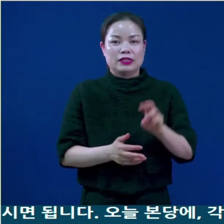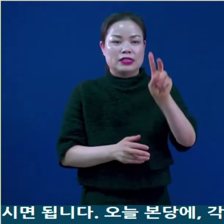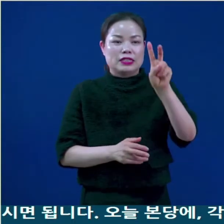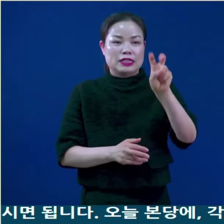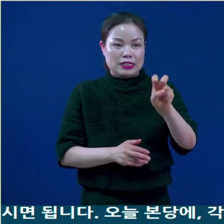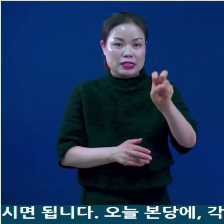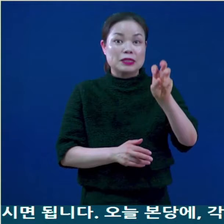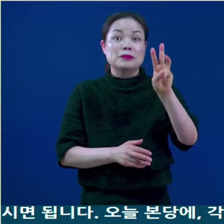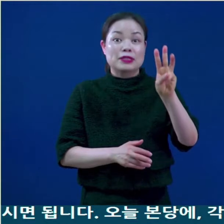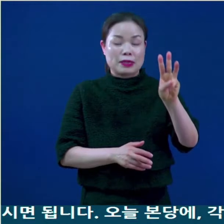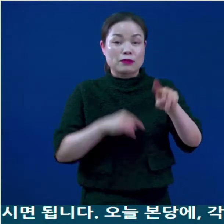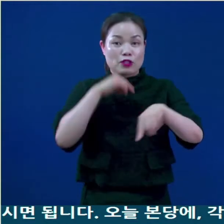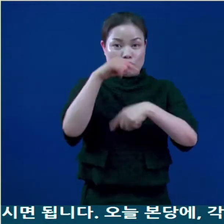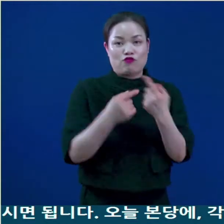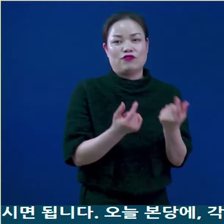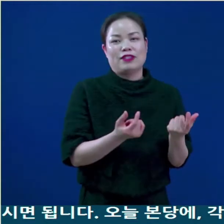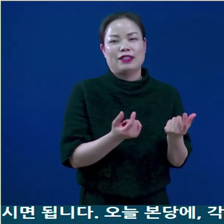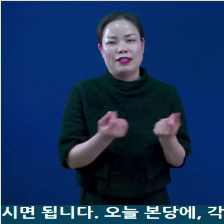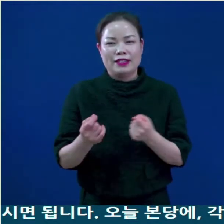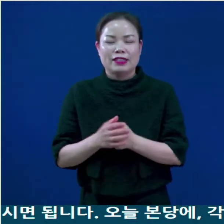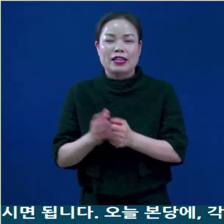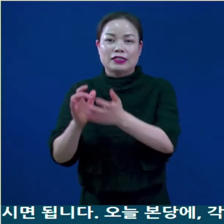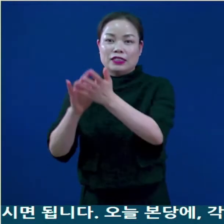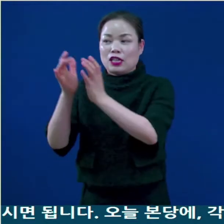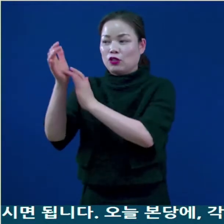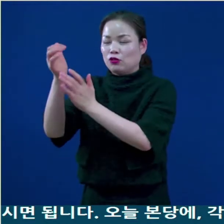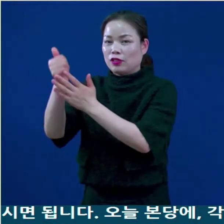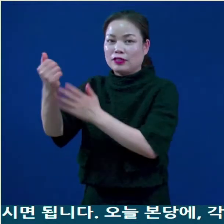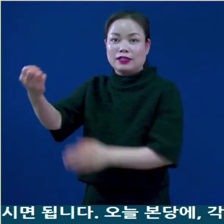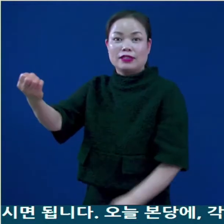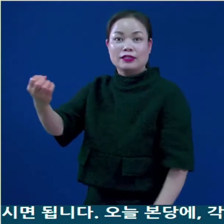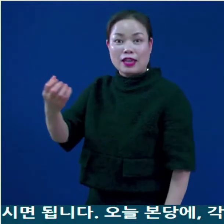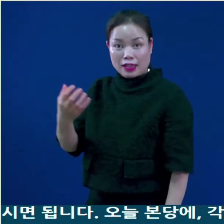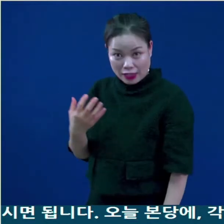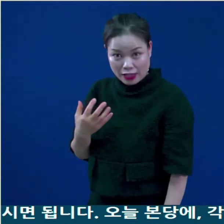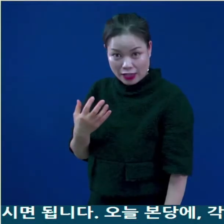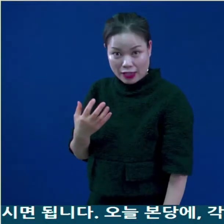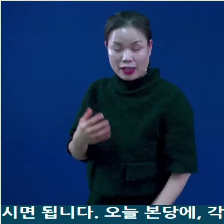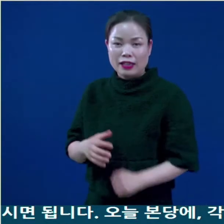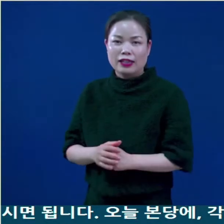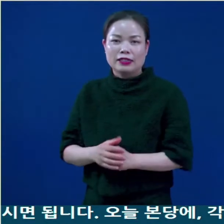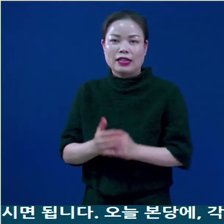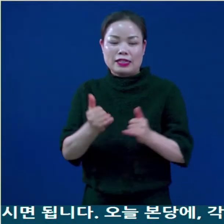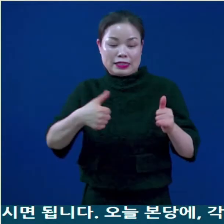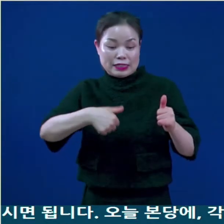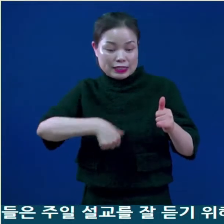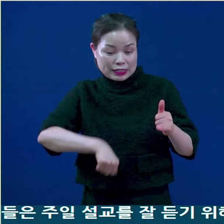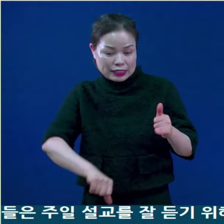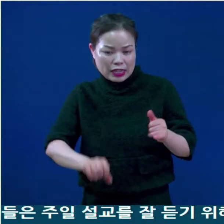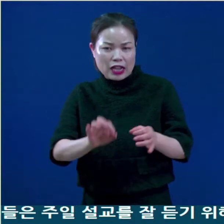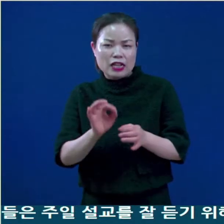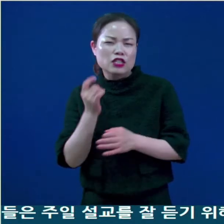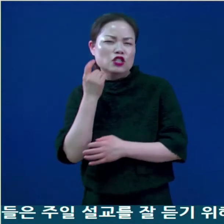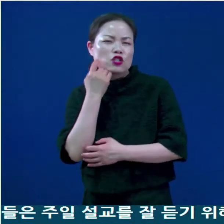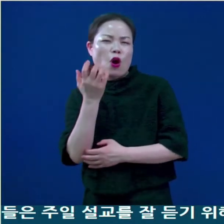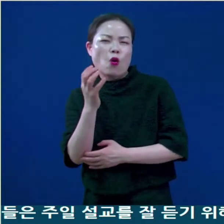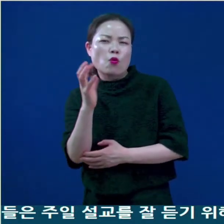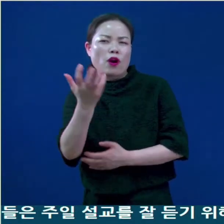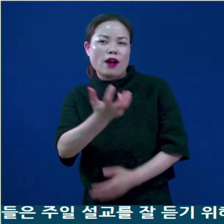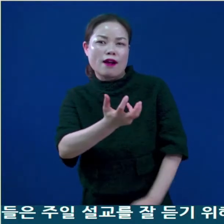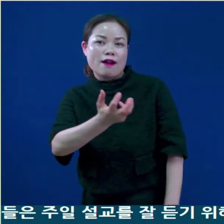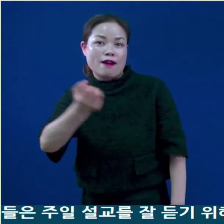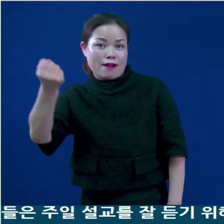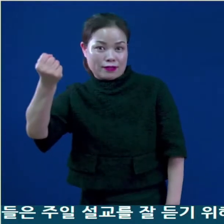23절을 같이 한번 읽겠습니다. 예수께서 대답하여 이르시되 인자가 영광을